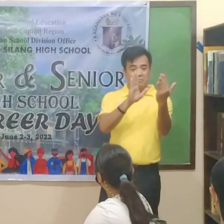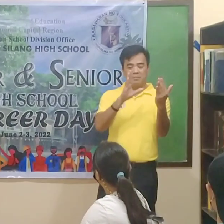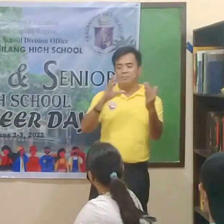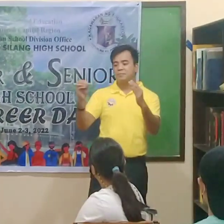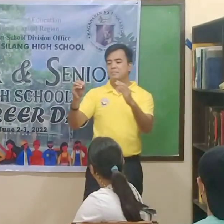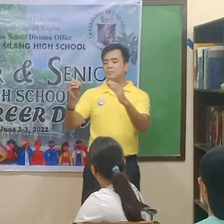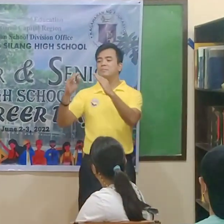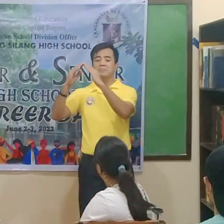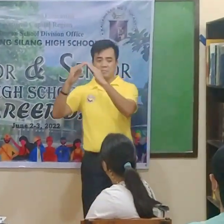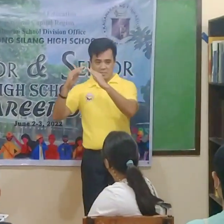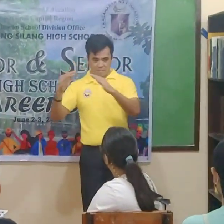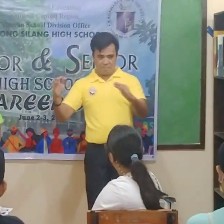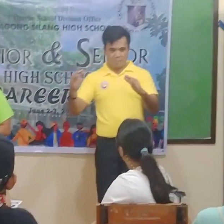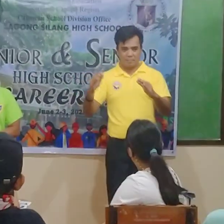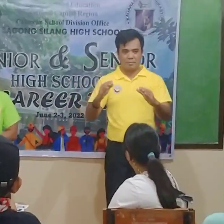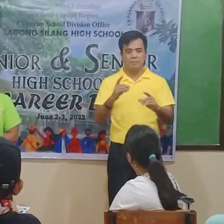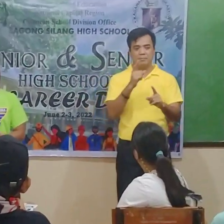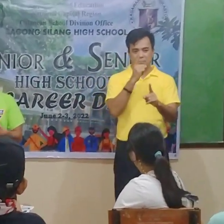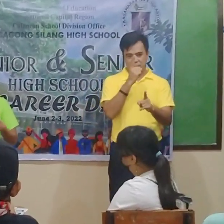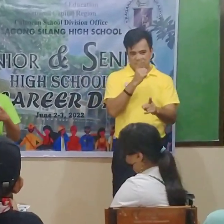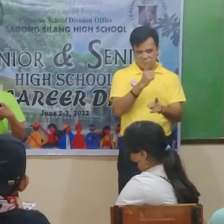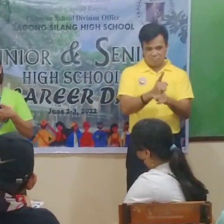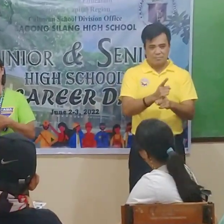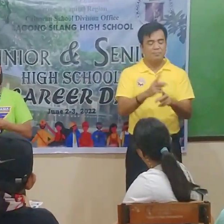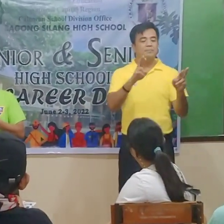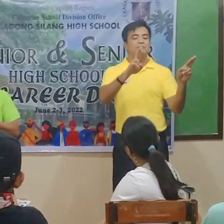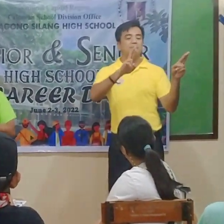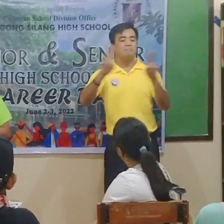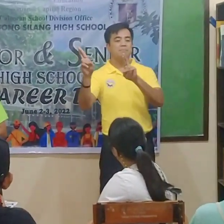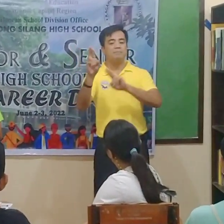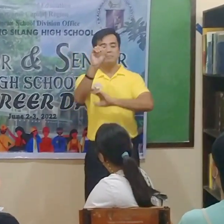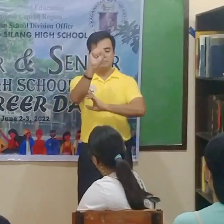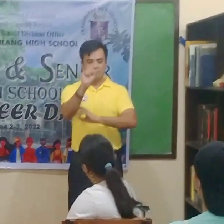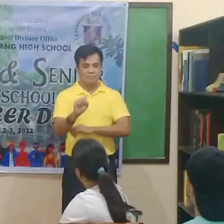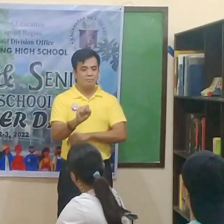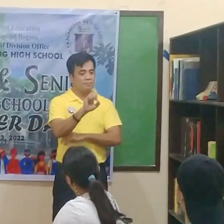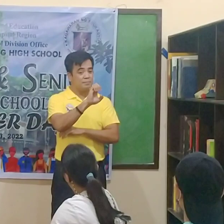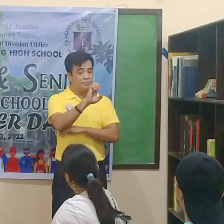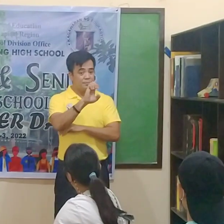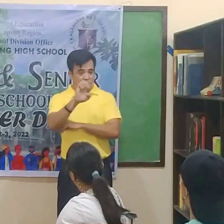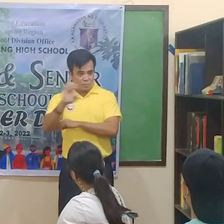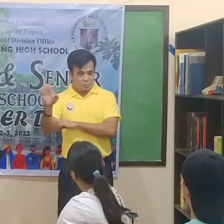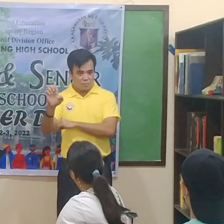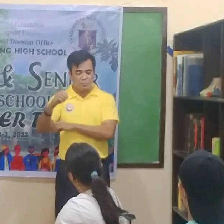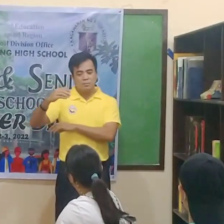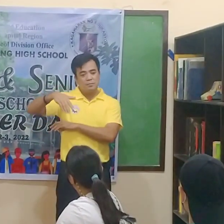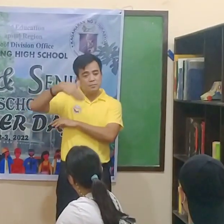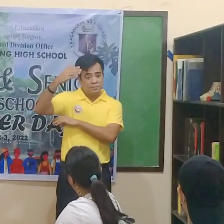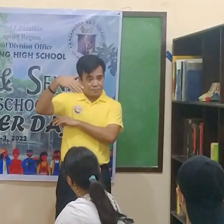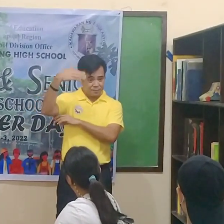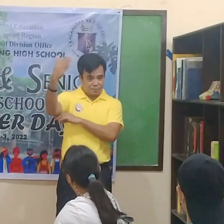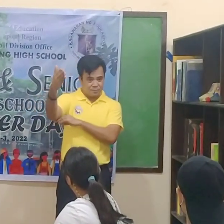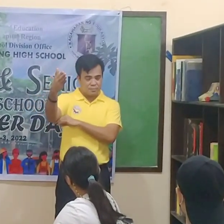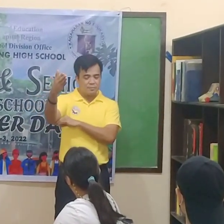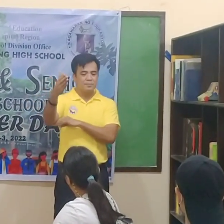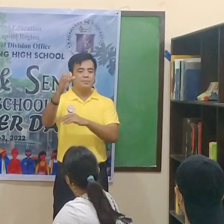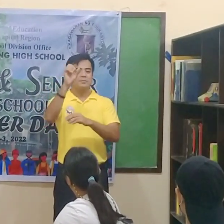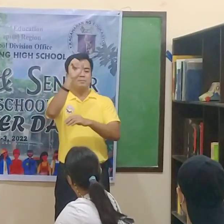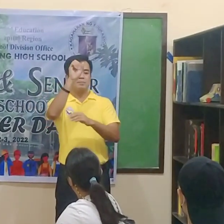mga student. Nakakawala rin yung mga school sa darating na pasukan kung sino po